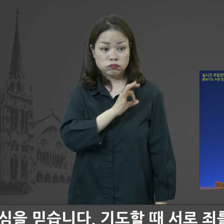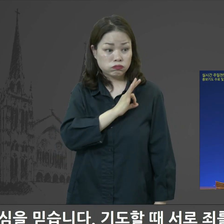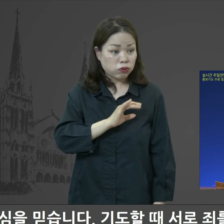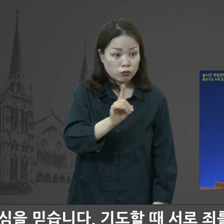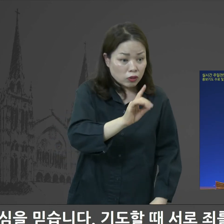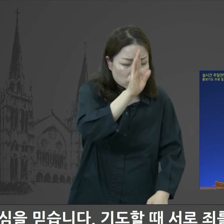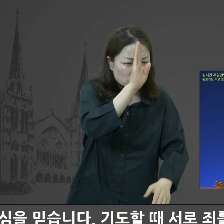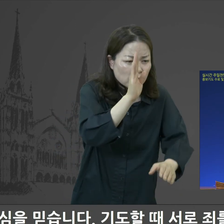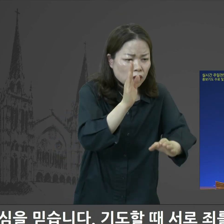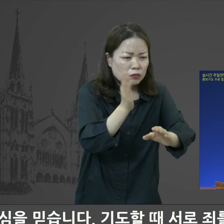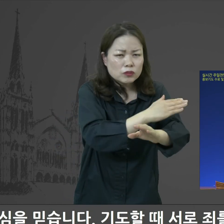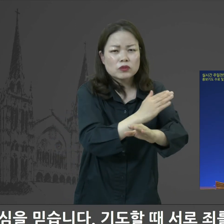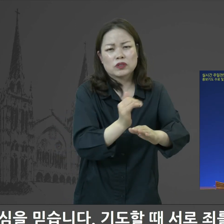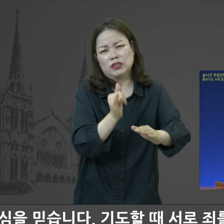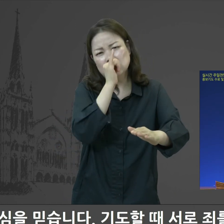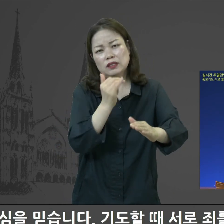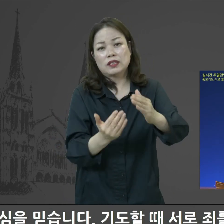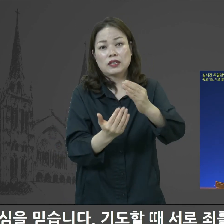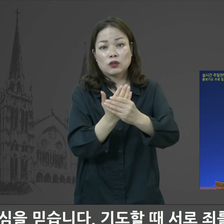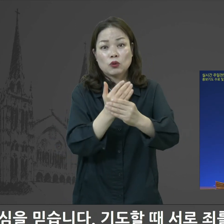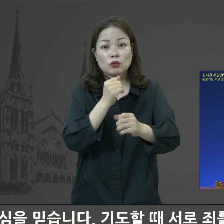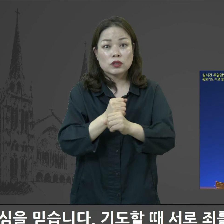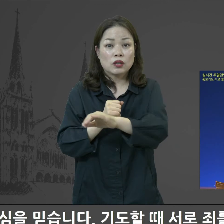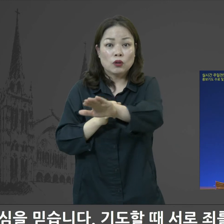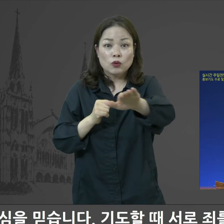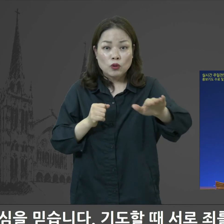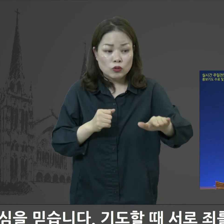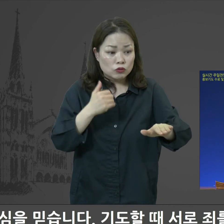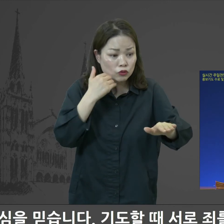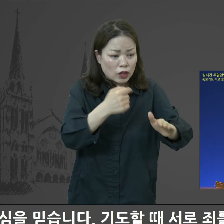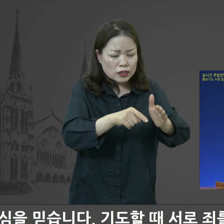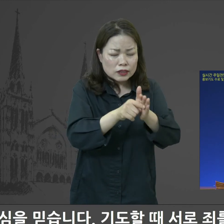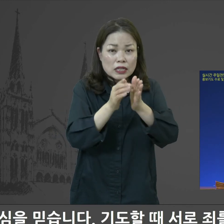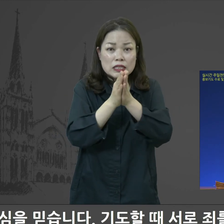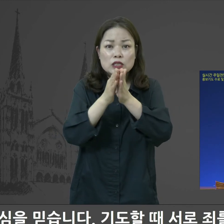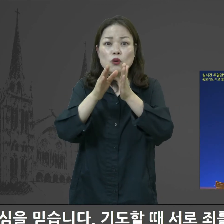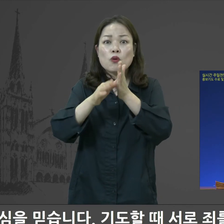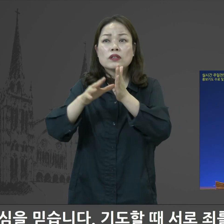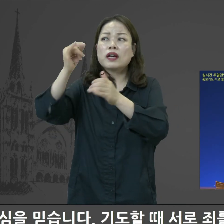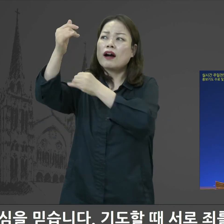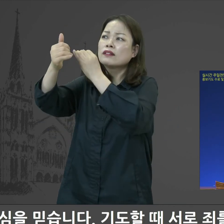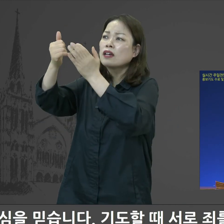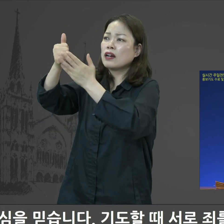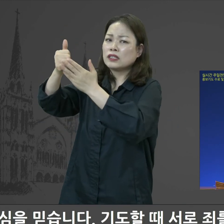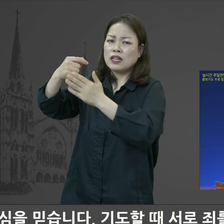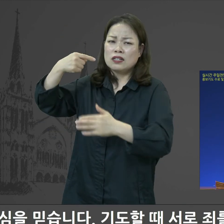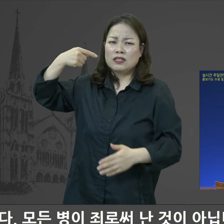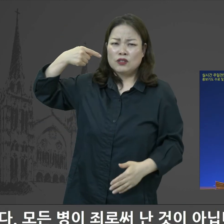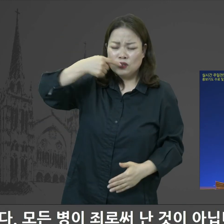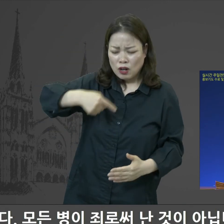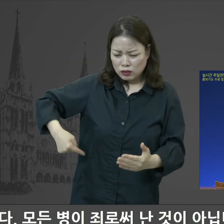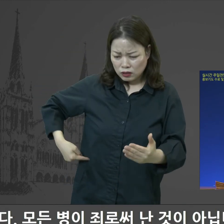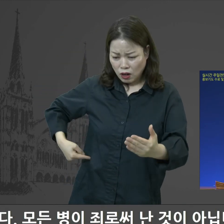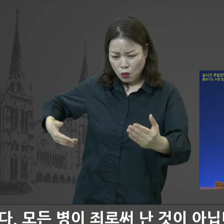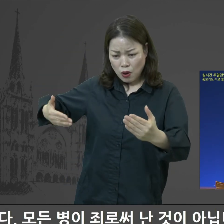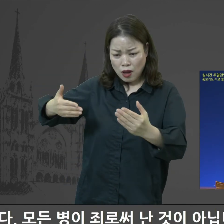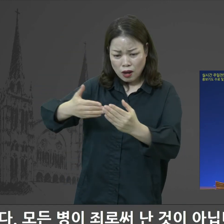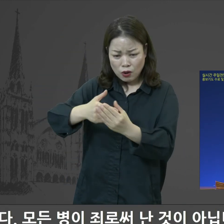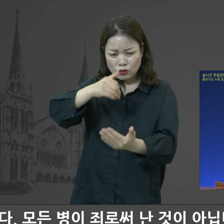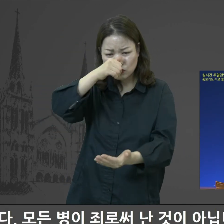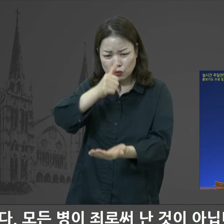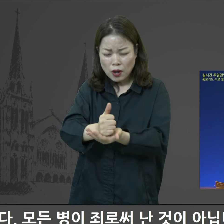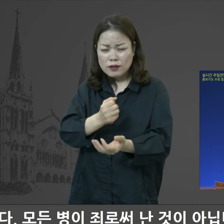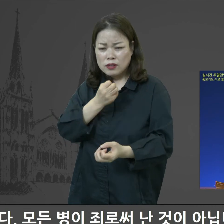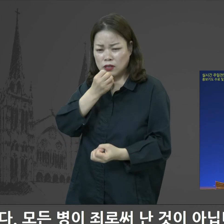질병은 죄로부터 비롯되는 것도 있습니다. 그래서 우리가 누군가를 위해서 기도할 때 먼저 하나님 앞에 철저하게 회개하고 죄를